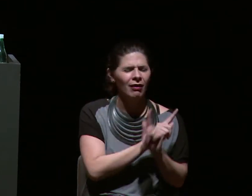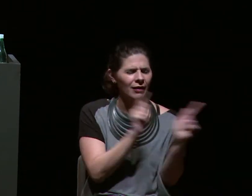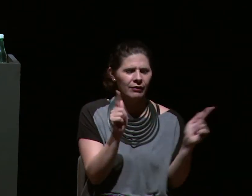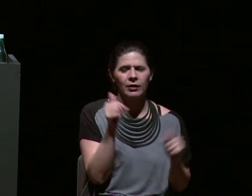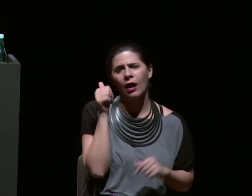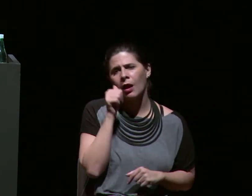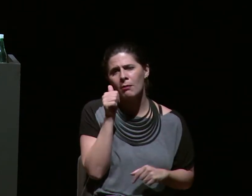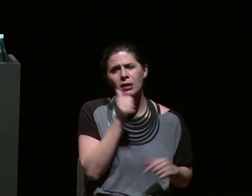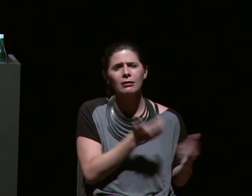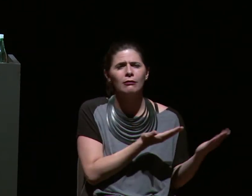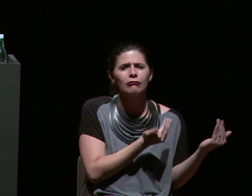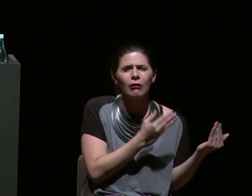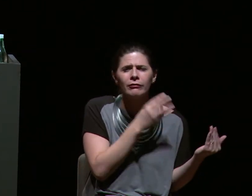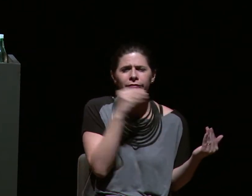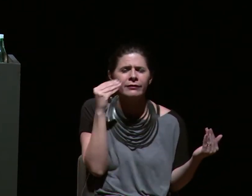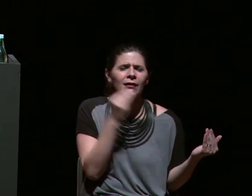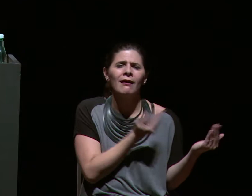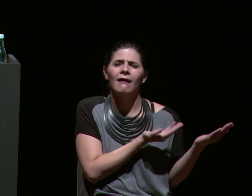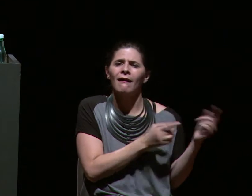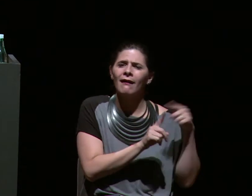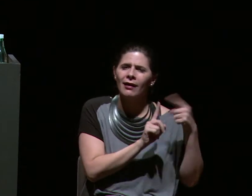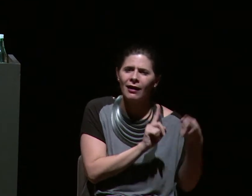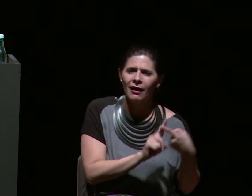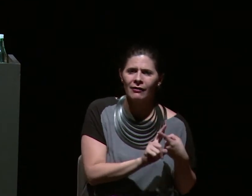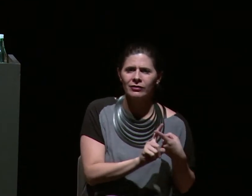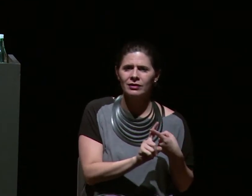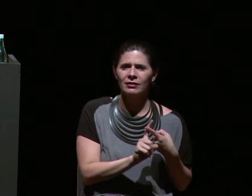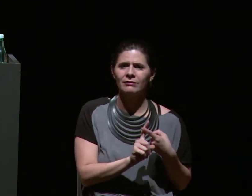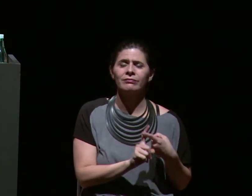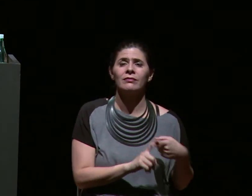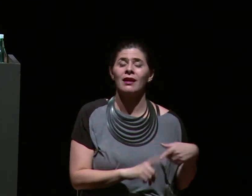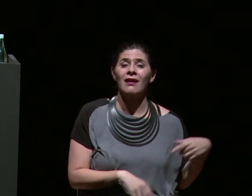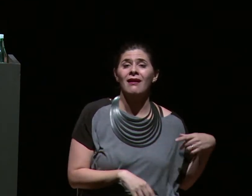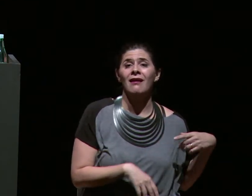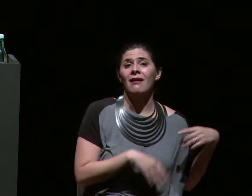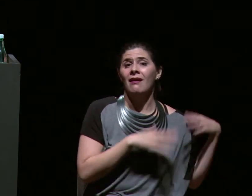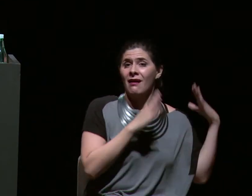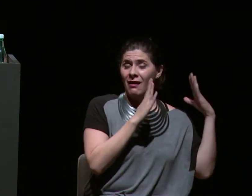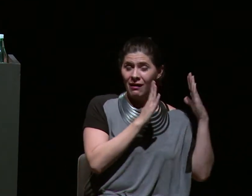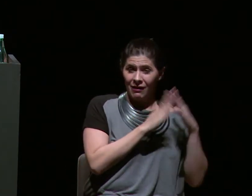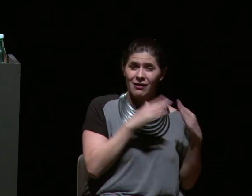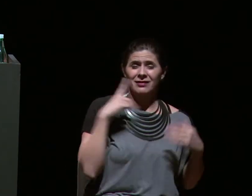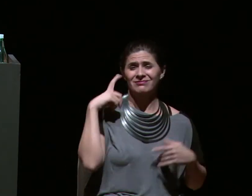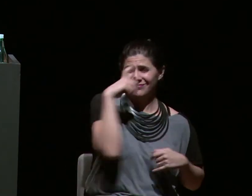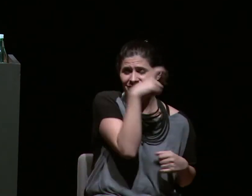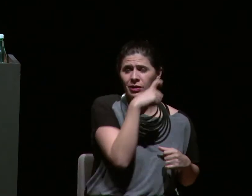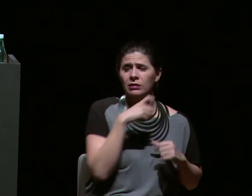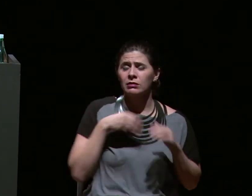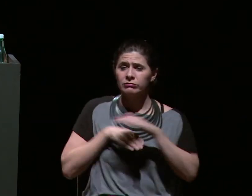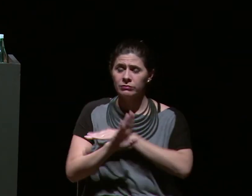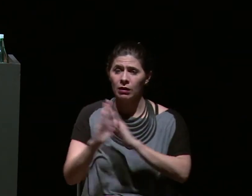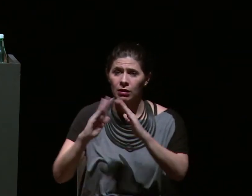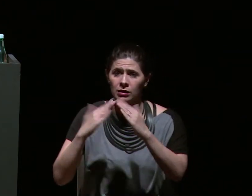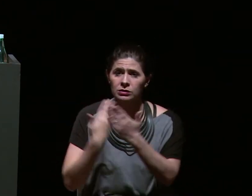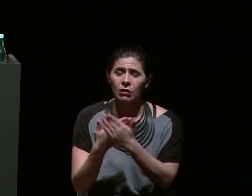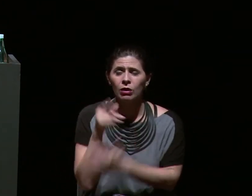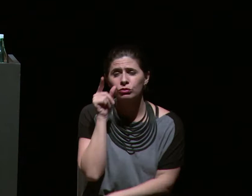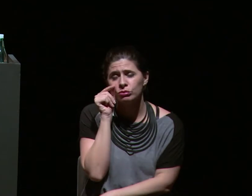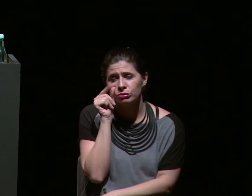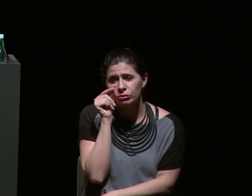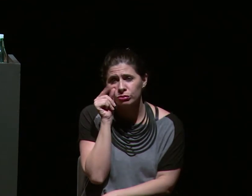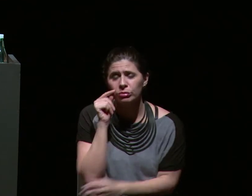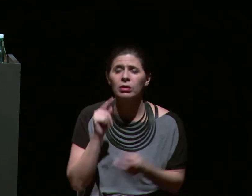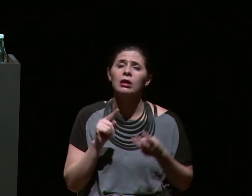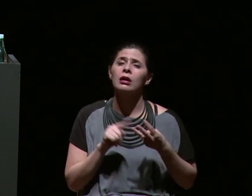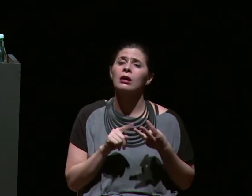adolescência, crianças sonolentas e cansadas devido a um ambiente doméstico pouco saudável, o envolvimento com drogas já